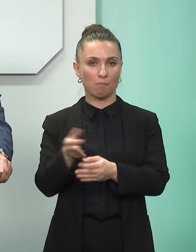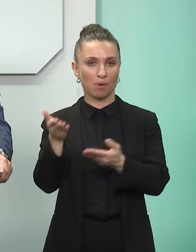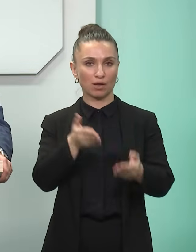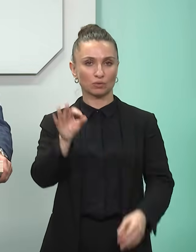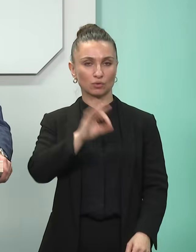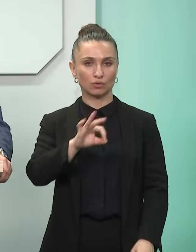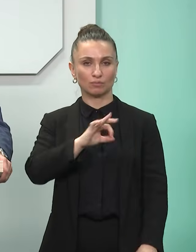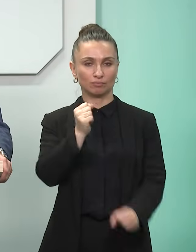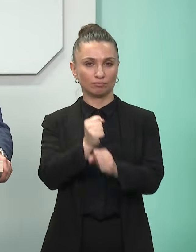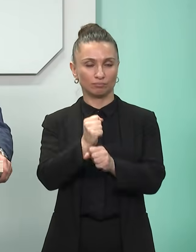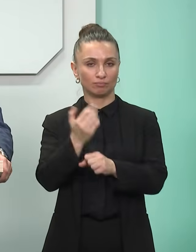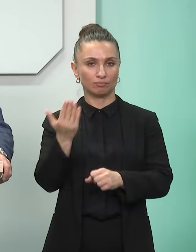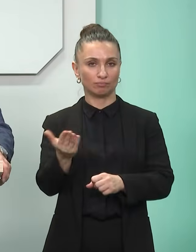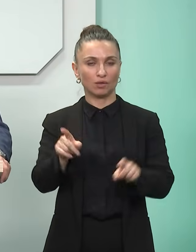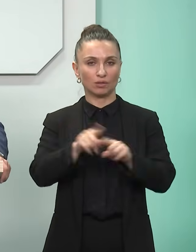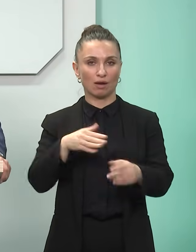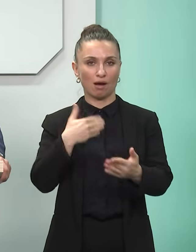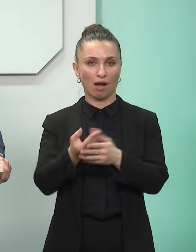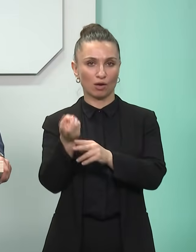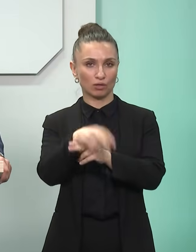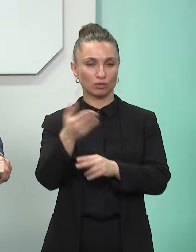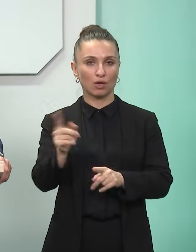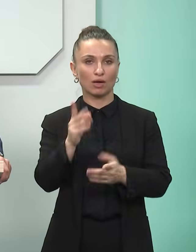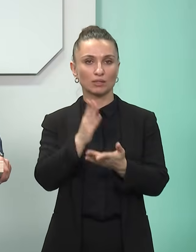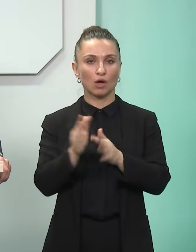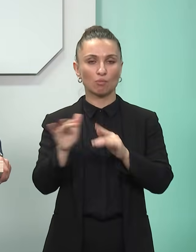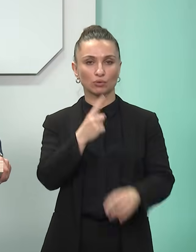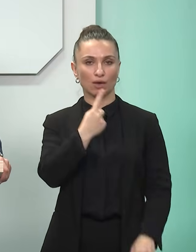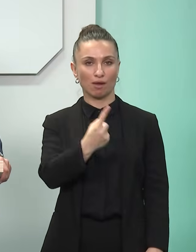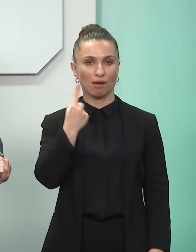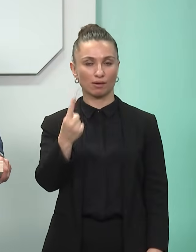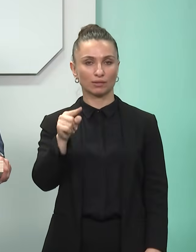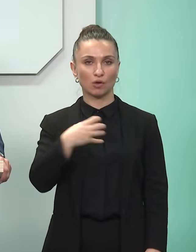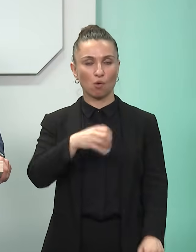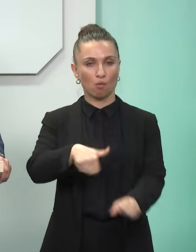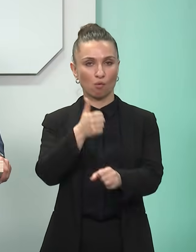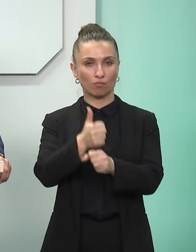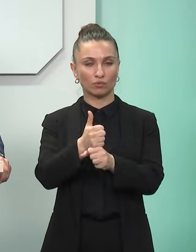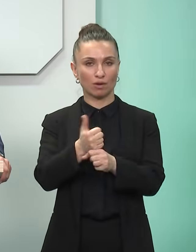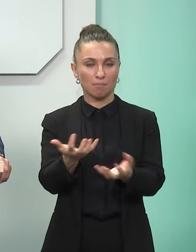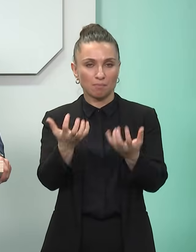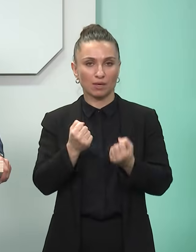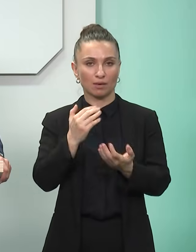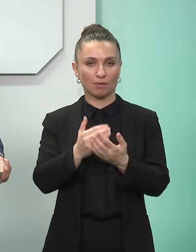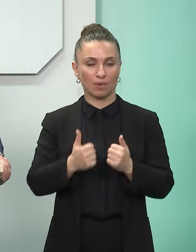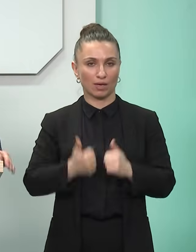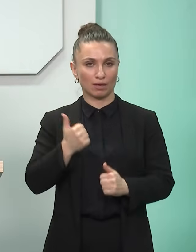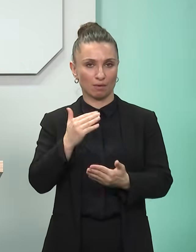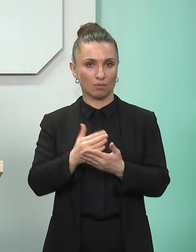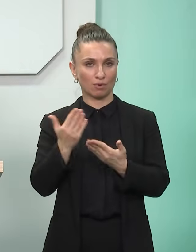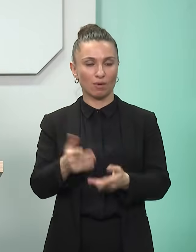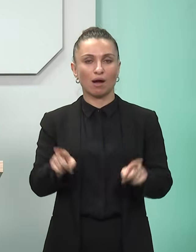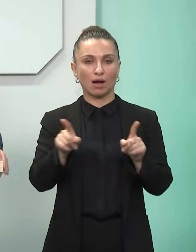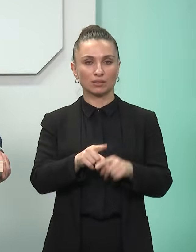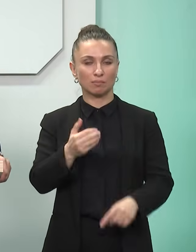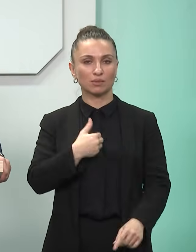პასუხისმგებლობის გამოჩენისა და აქტიურობისთვის, რაც ამ პროცესის ერთ-ერთი უმთავრესი მიღწევა და ღირებულებაა.